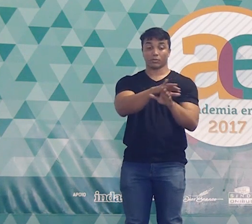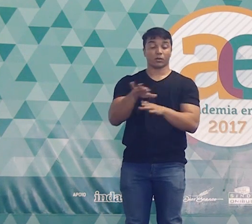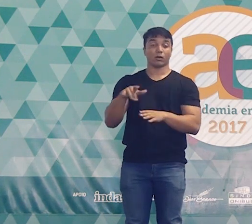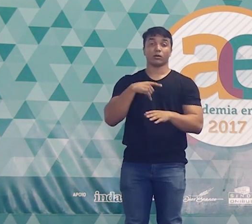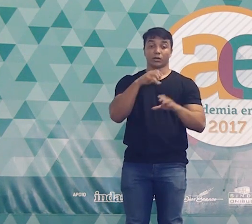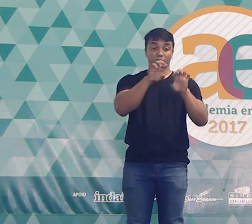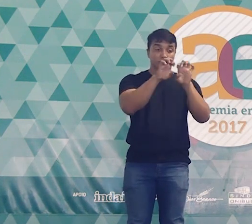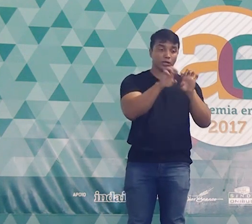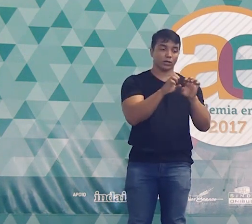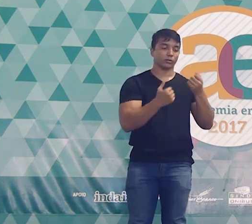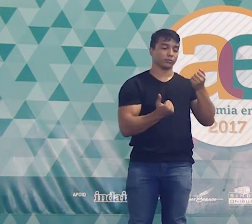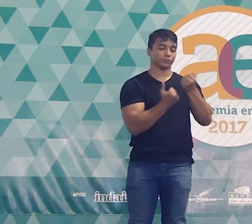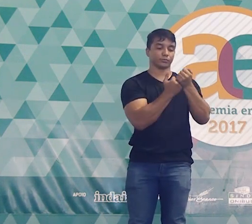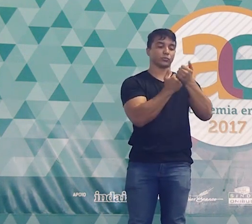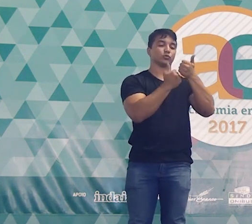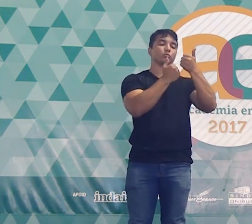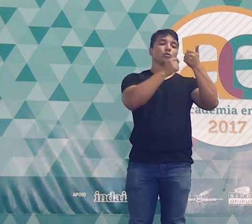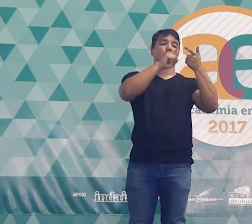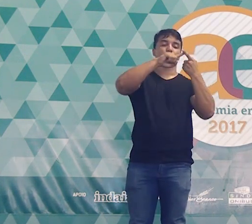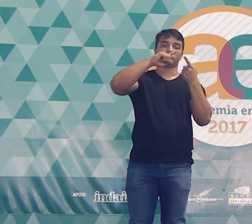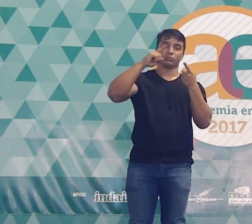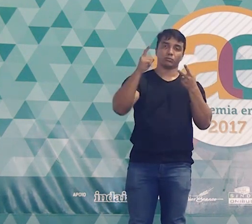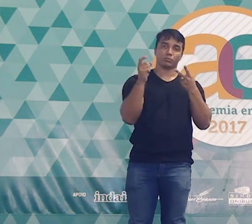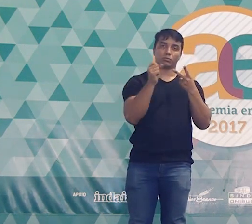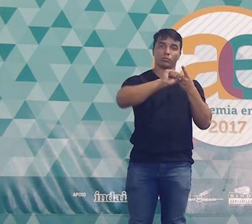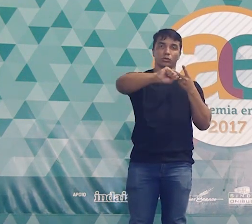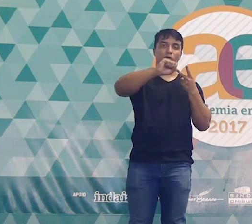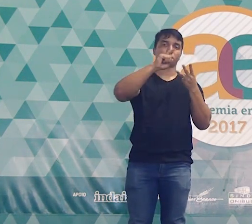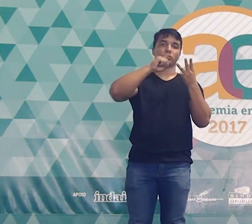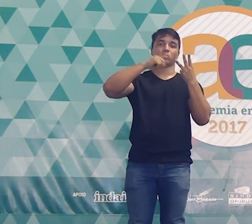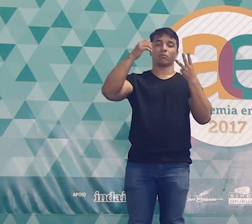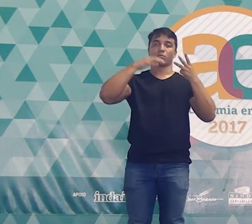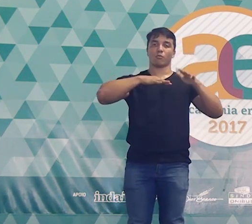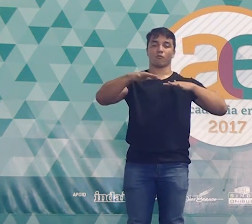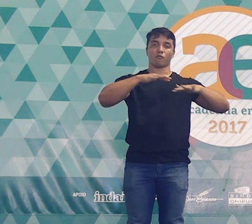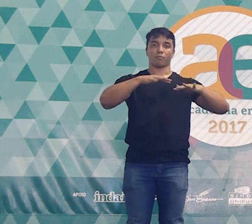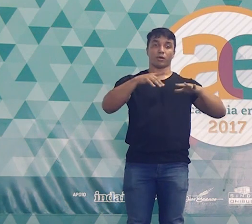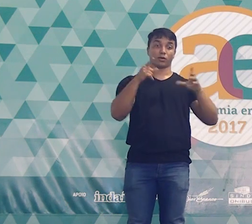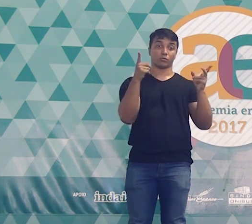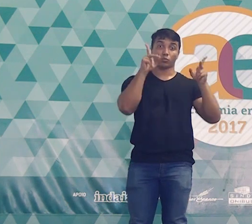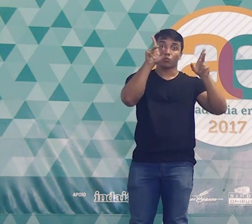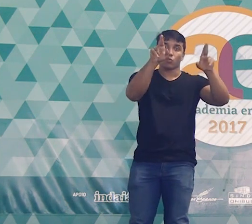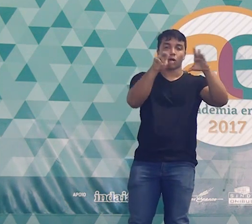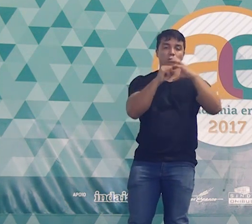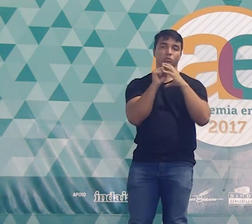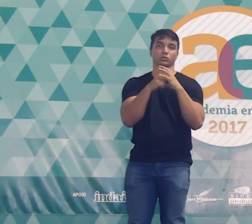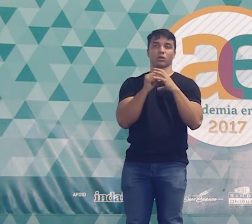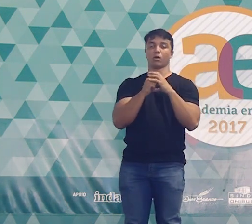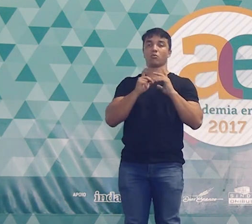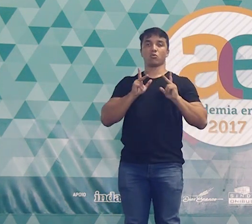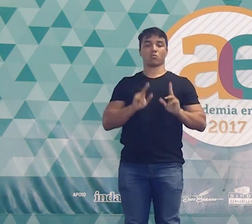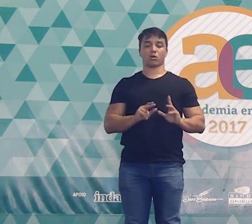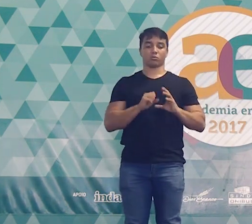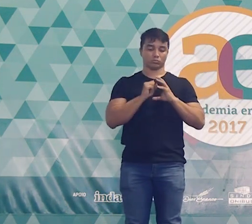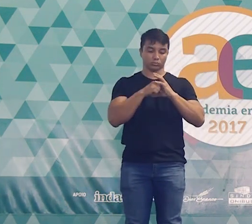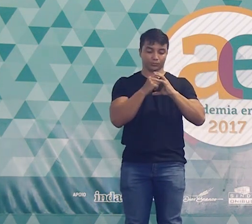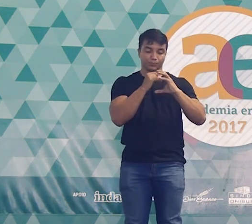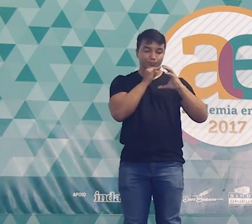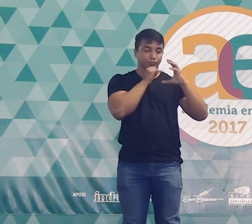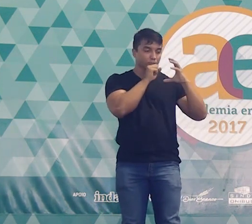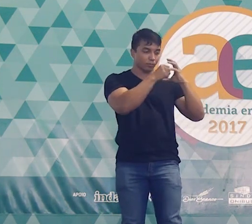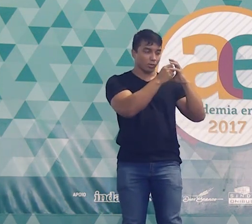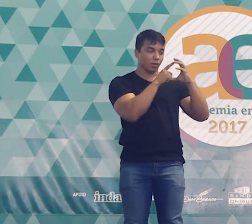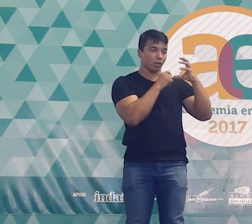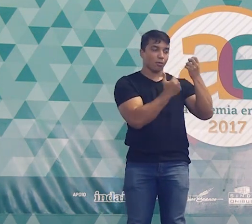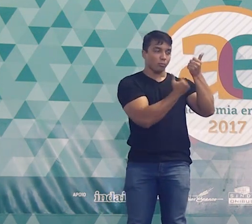função de suporte, proteção e movimento. O citoesqueleto é a mesma coisa. O citoesqueleto vai dar